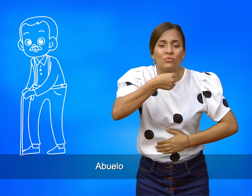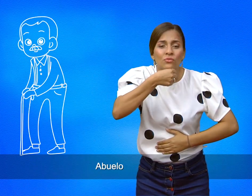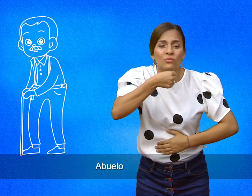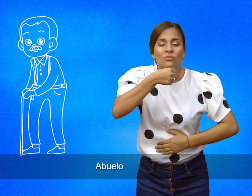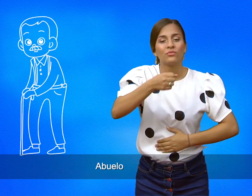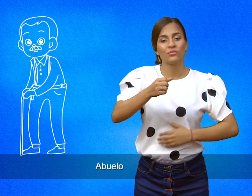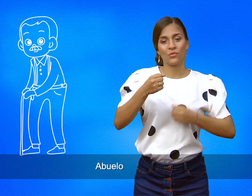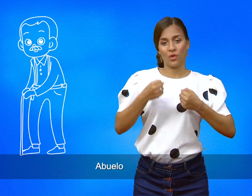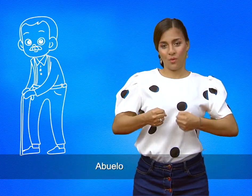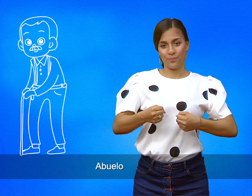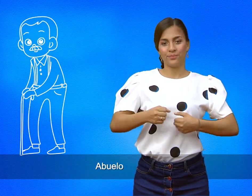Abuelo.